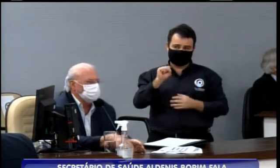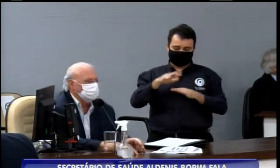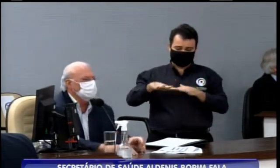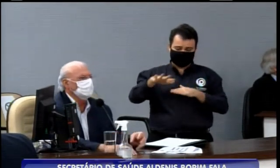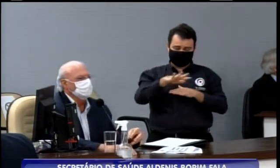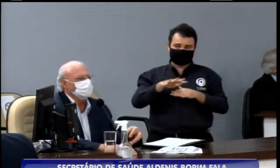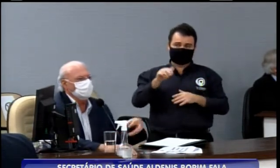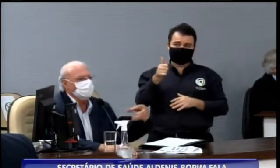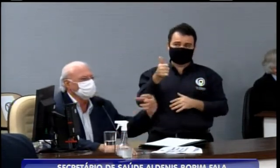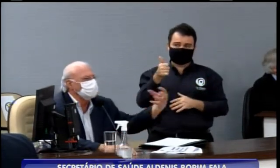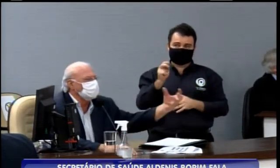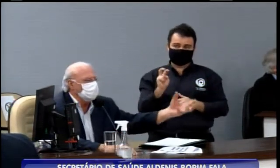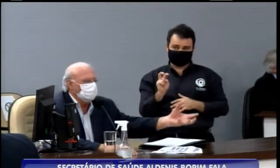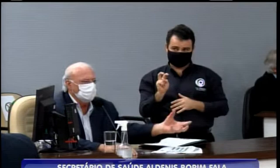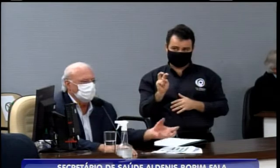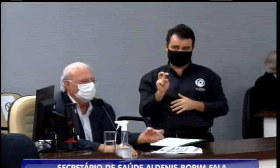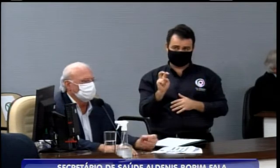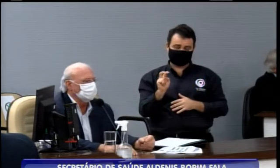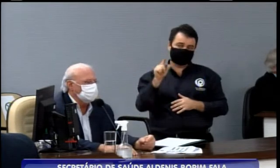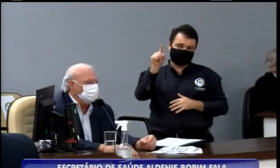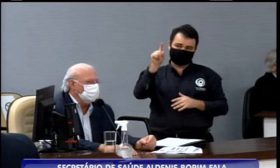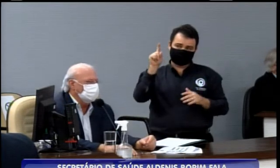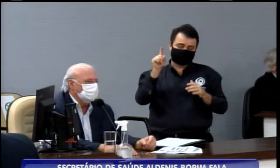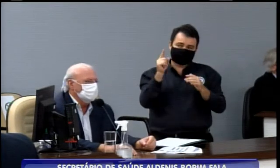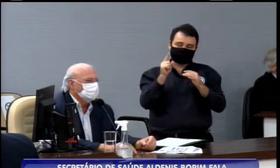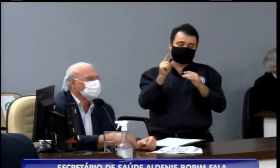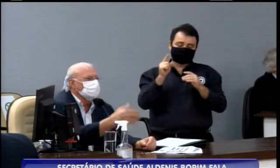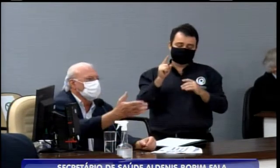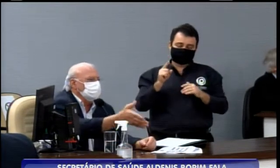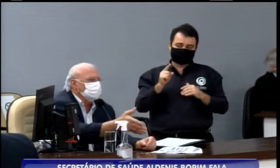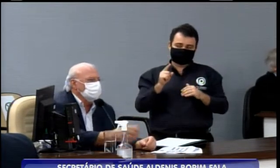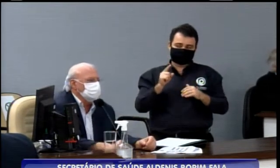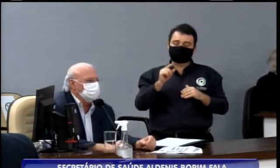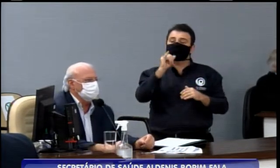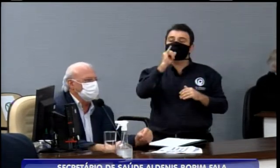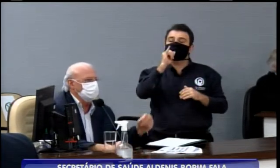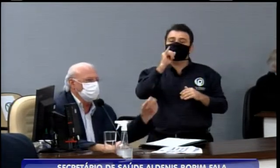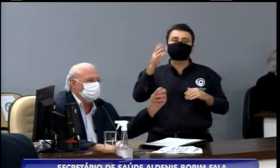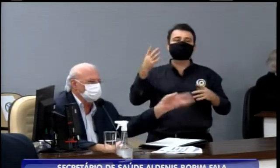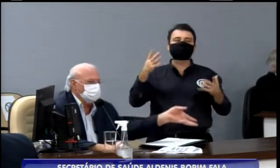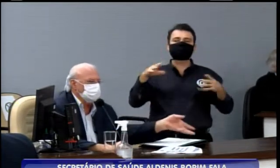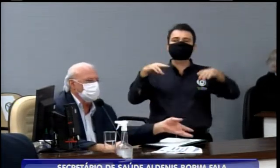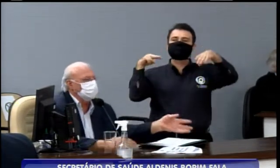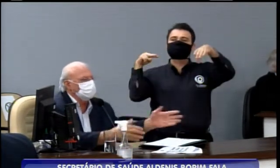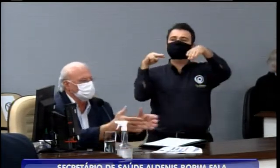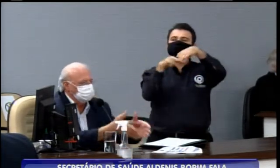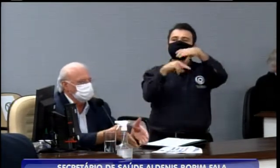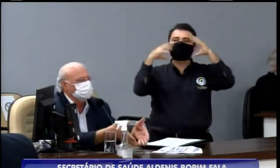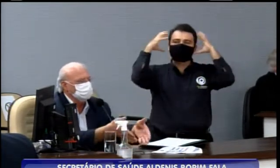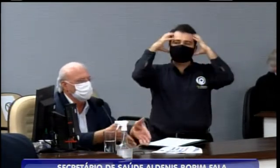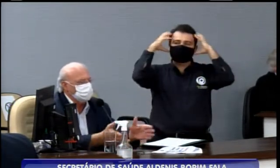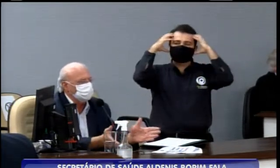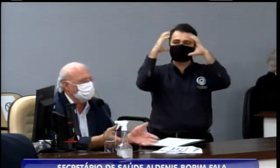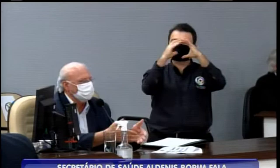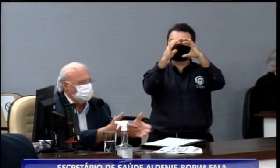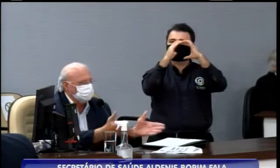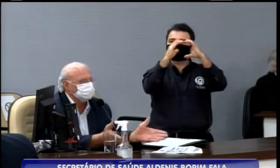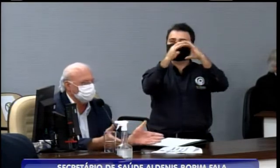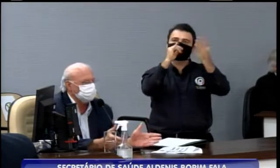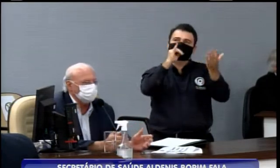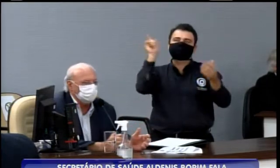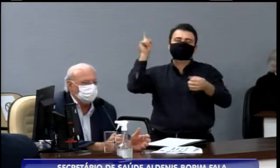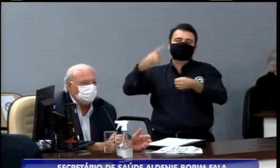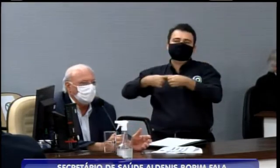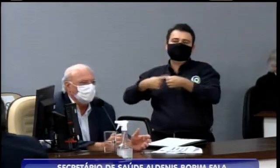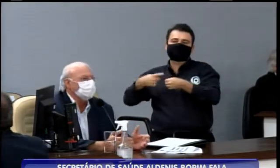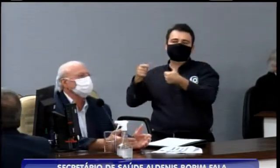pode fazer. Como ela doa uma tomografia para Potirendaba, ela poderia doar para cá